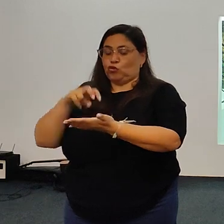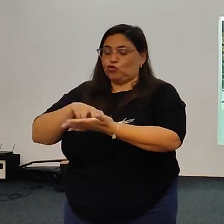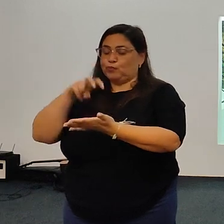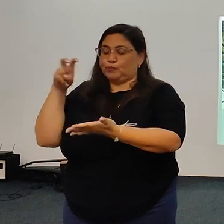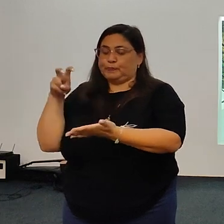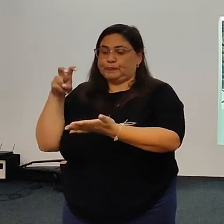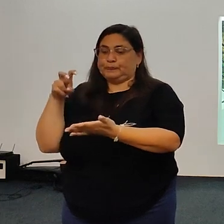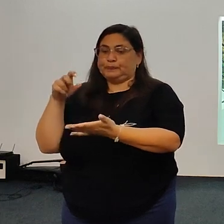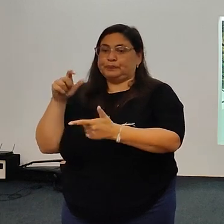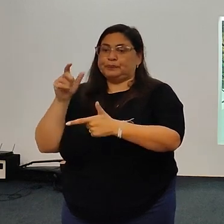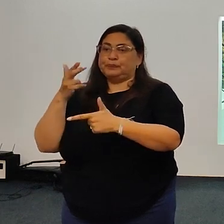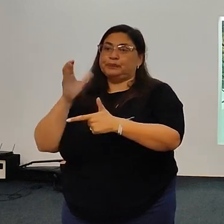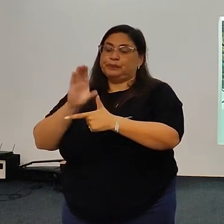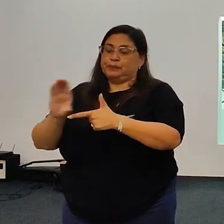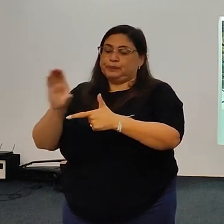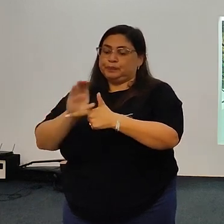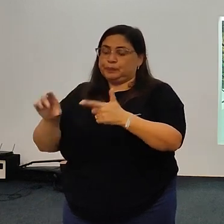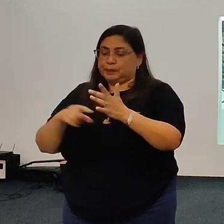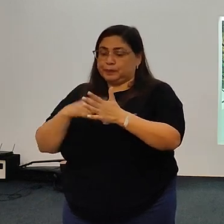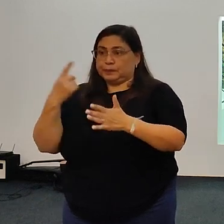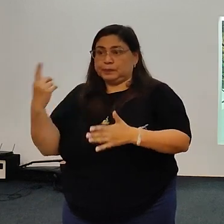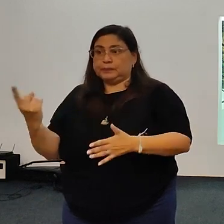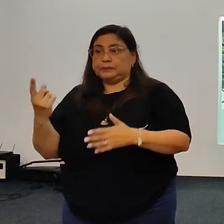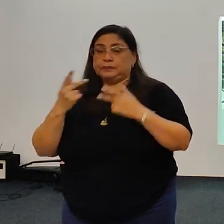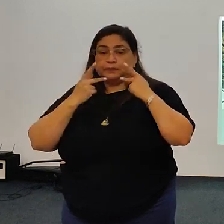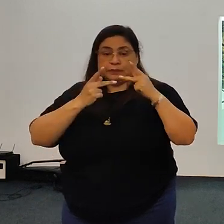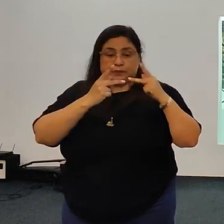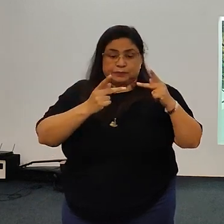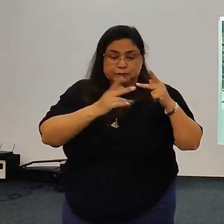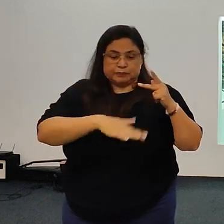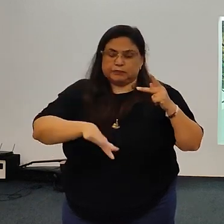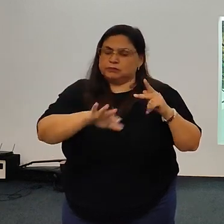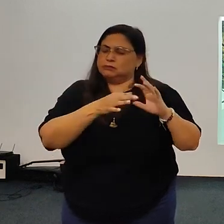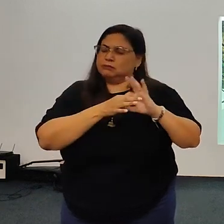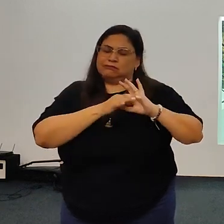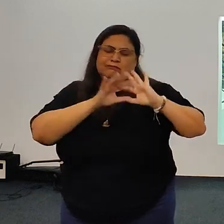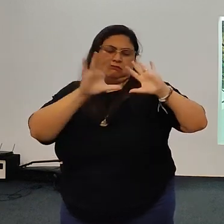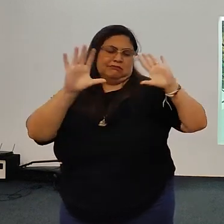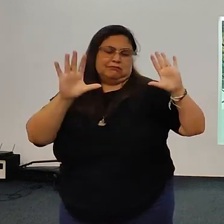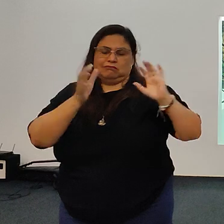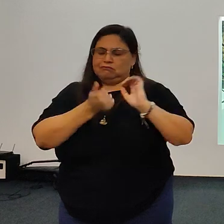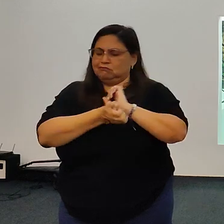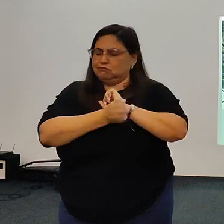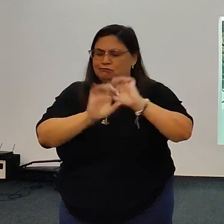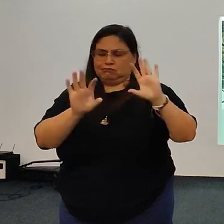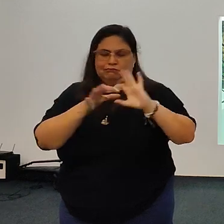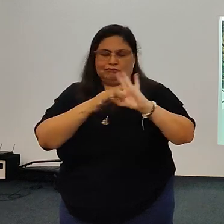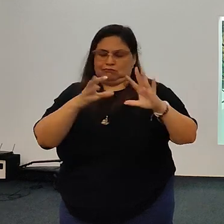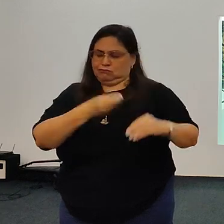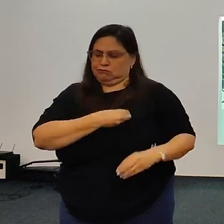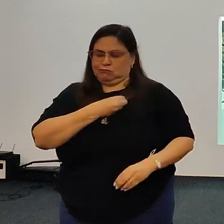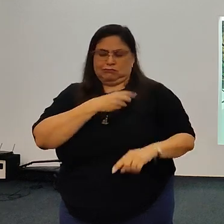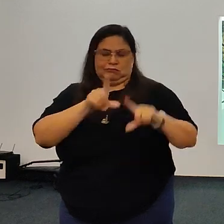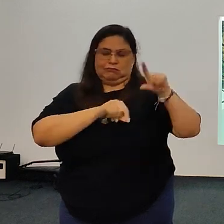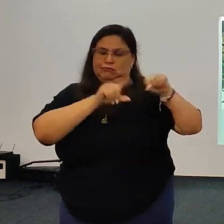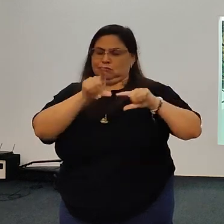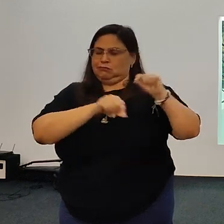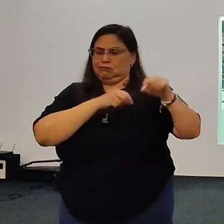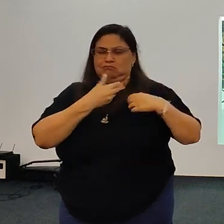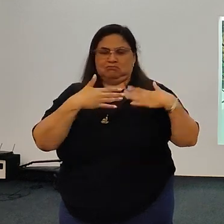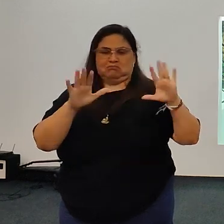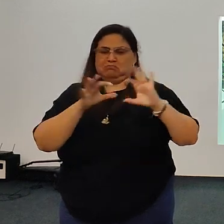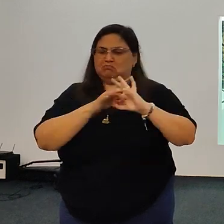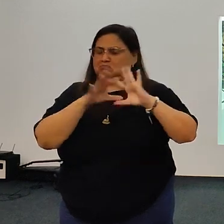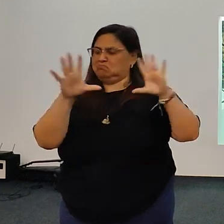1 Coríntios. Existia um grupo que pregava que você poderia viver a sua vida da forma com que você bem entendesse. Você poderia viver